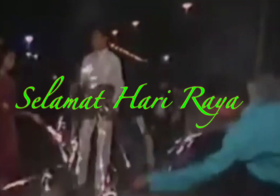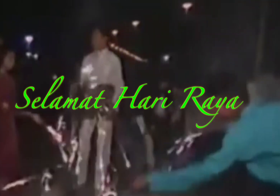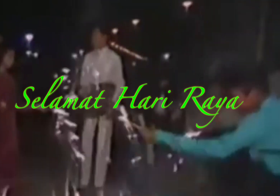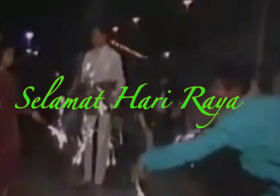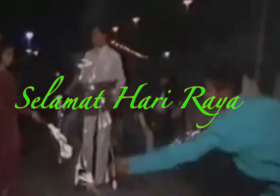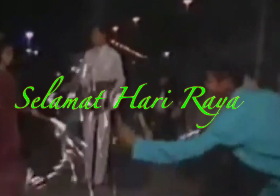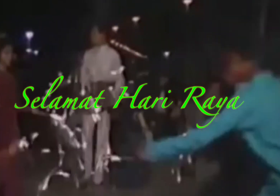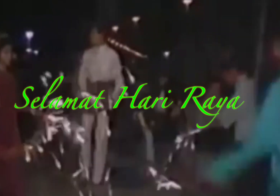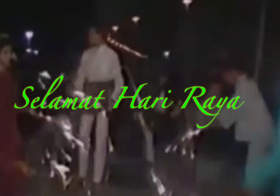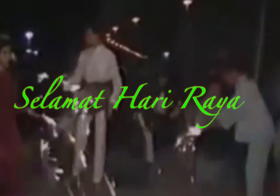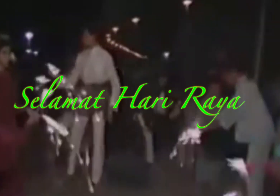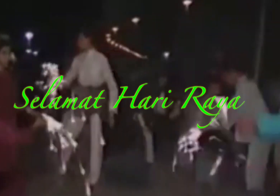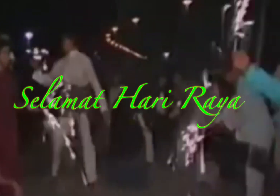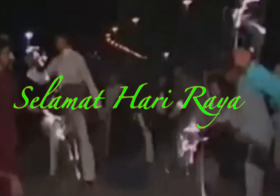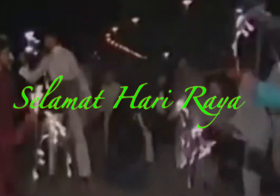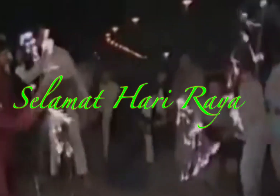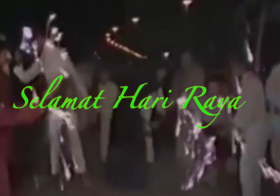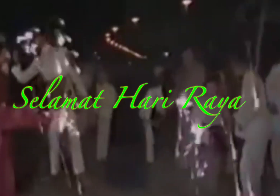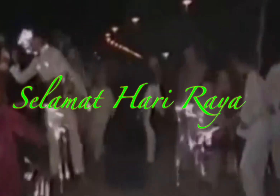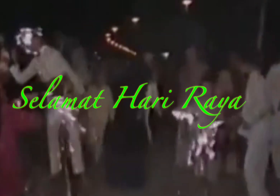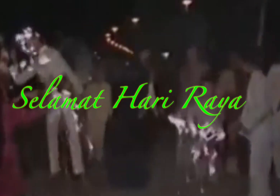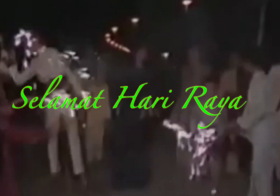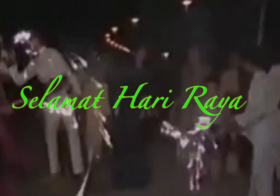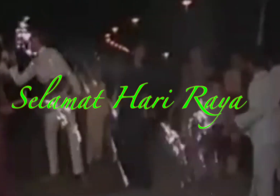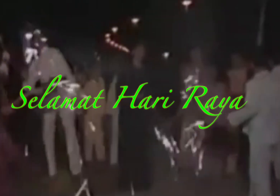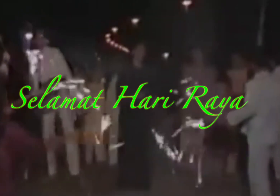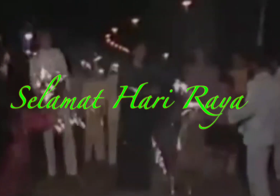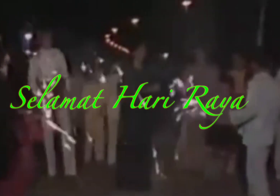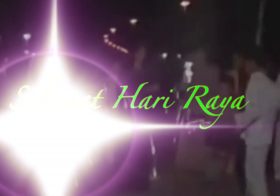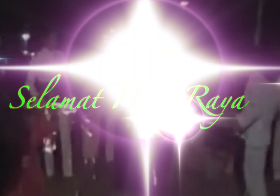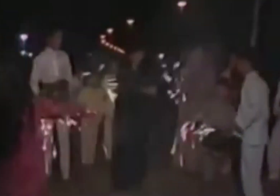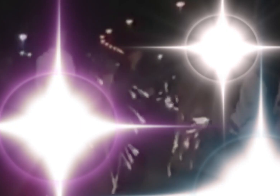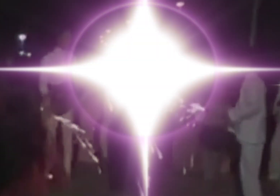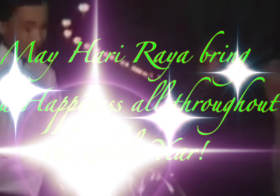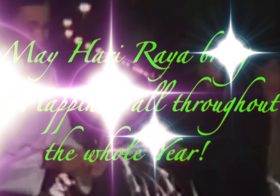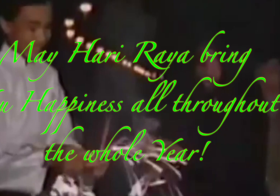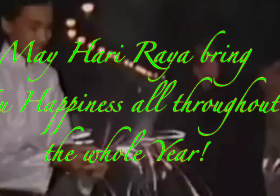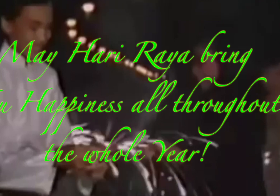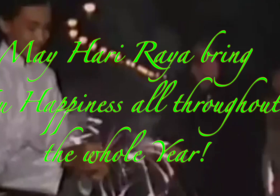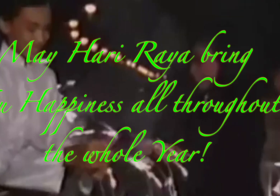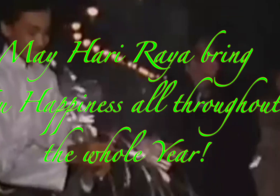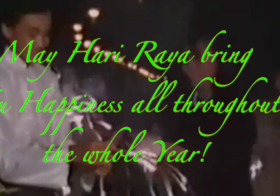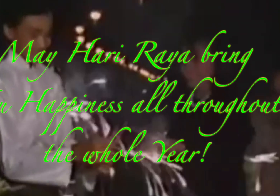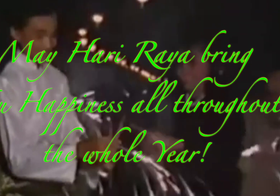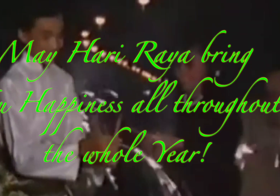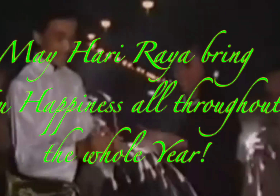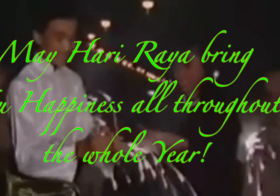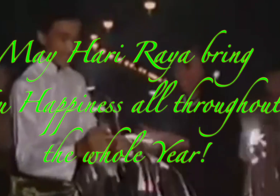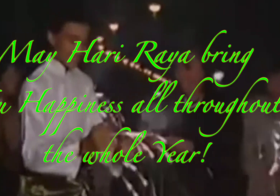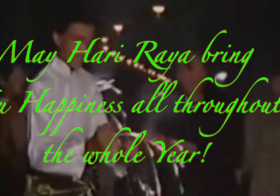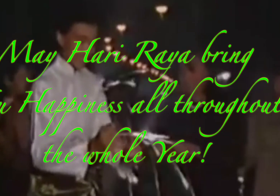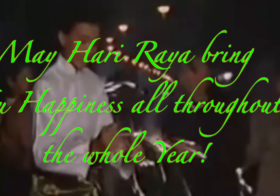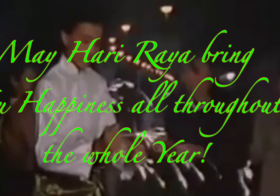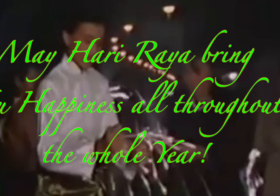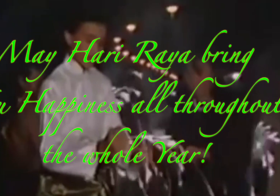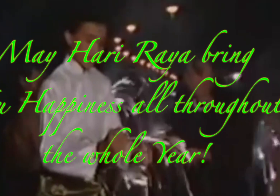Terima kasih telah menonton